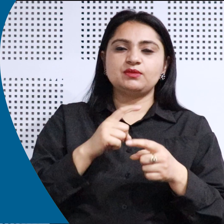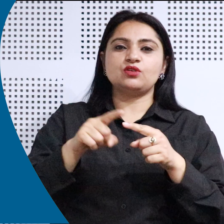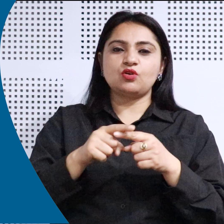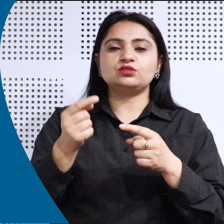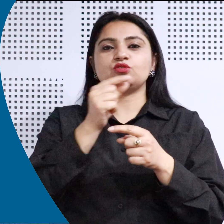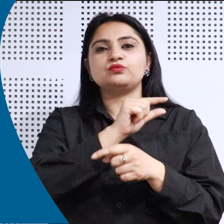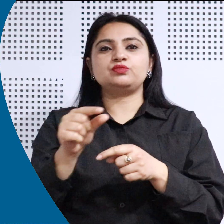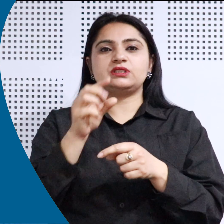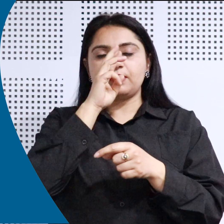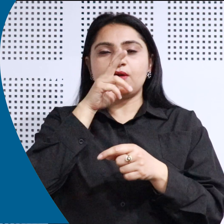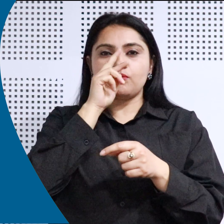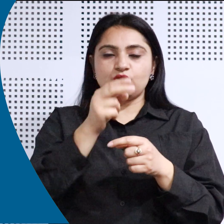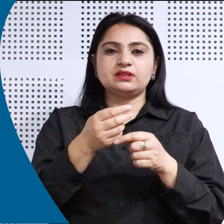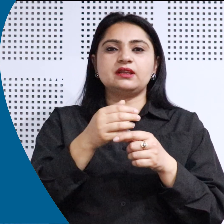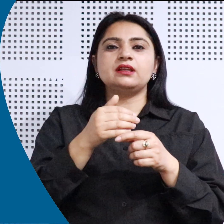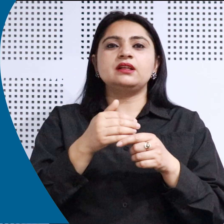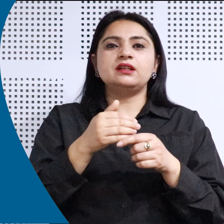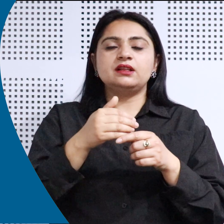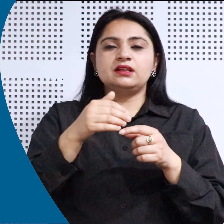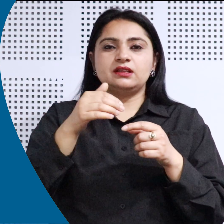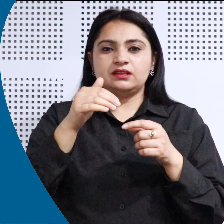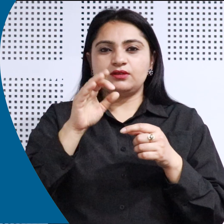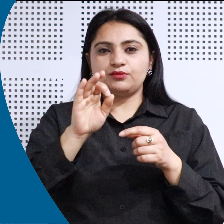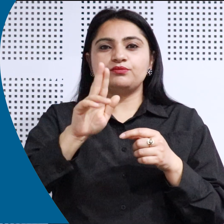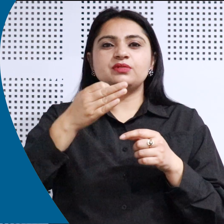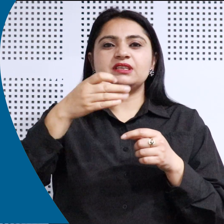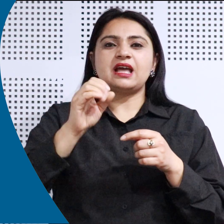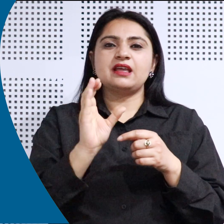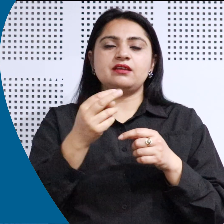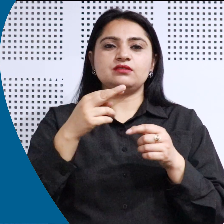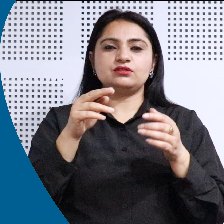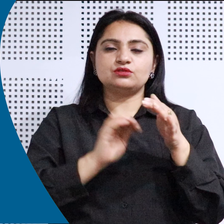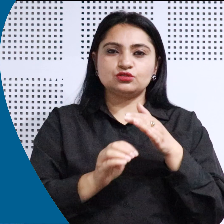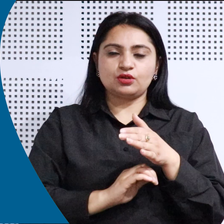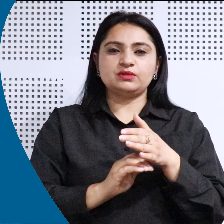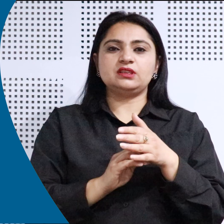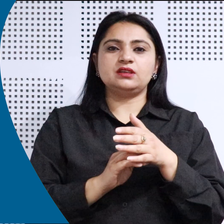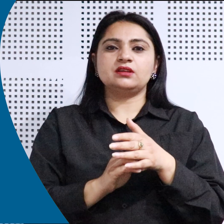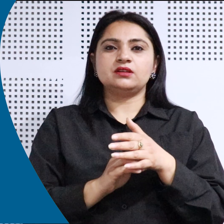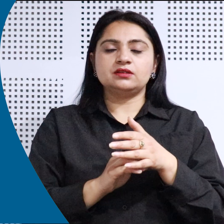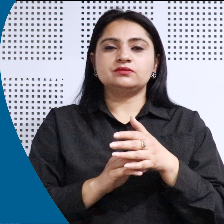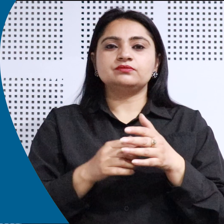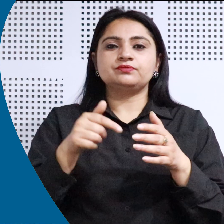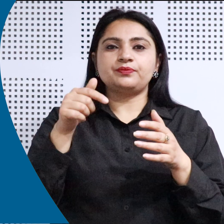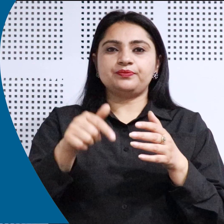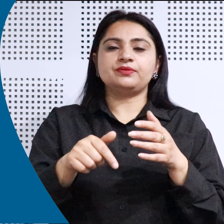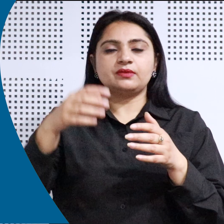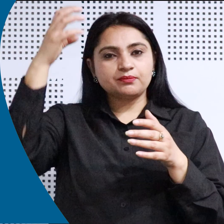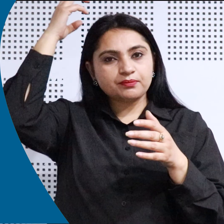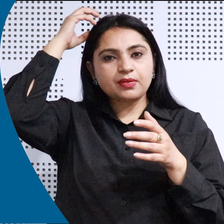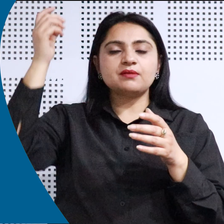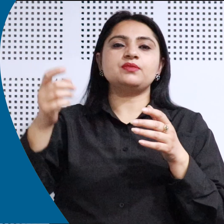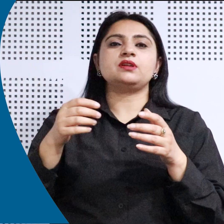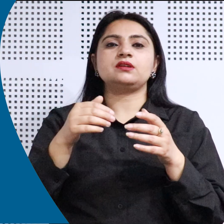बताउँदै तानसेन नगरपालिकाका विधायन समितिका सदस्य सचिव दुर्गा बहादुर थापा, तानसेन नगरपालिकाको नगरसभाबाट हरेक आर्थिक